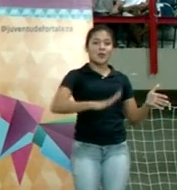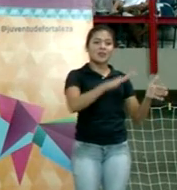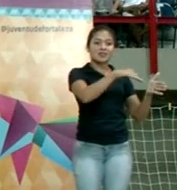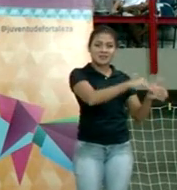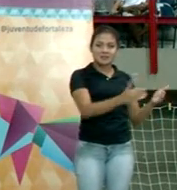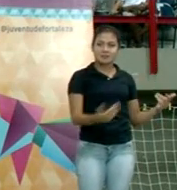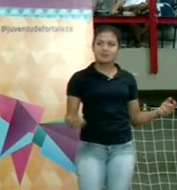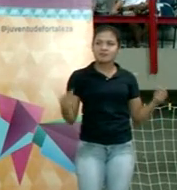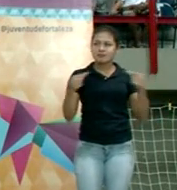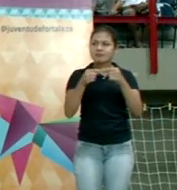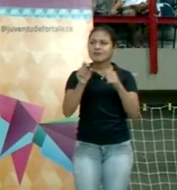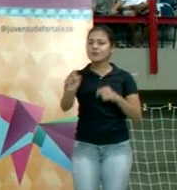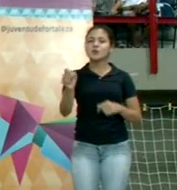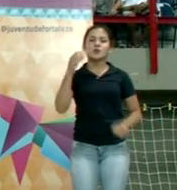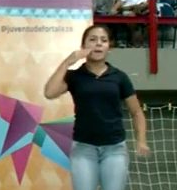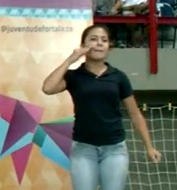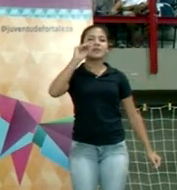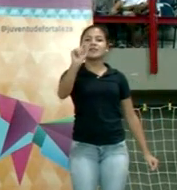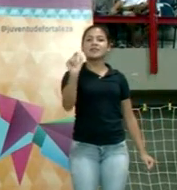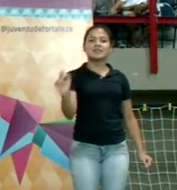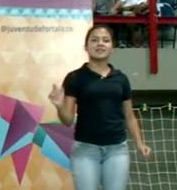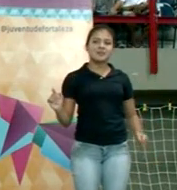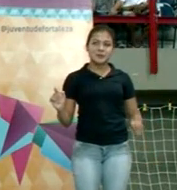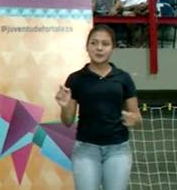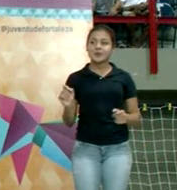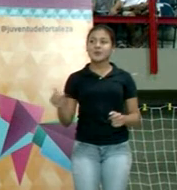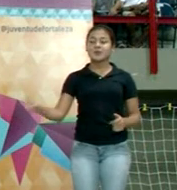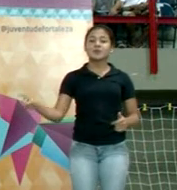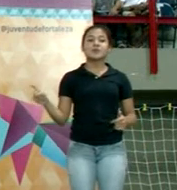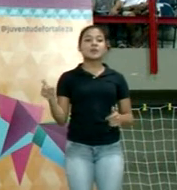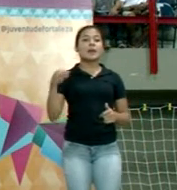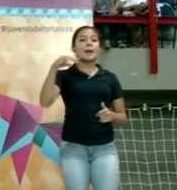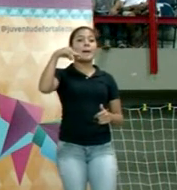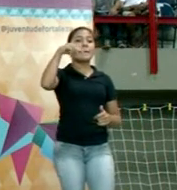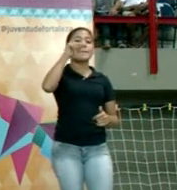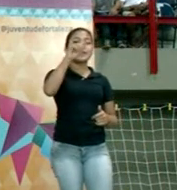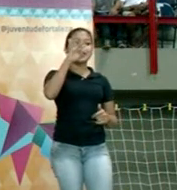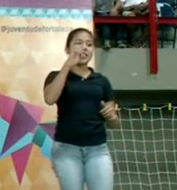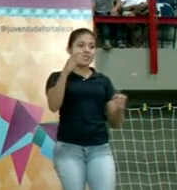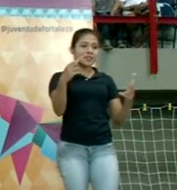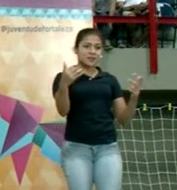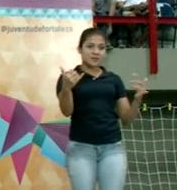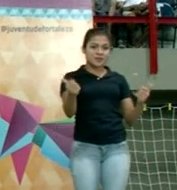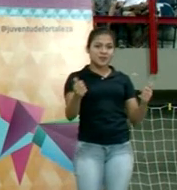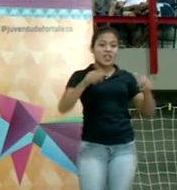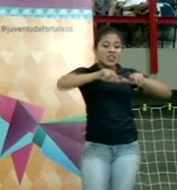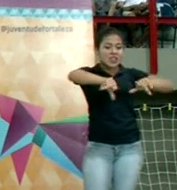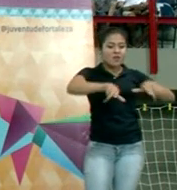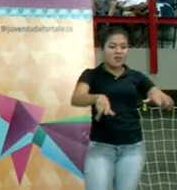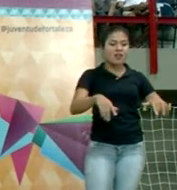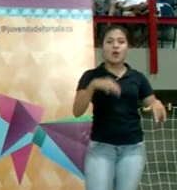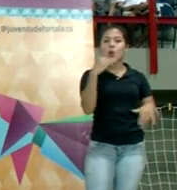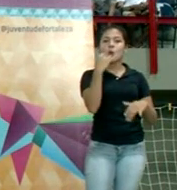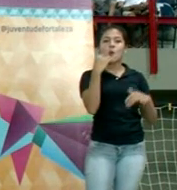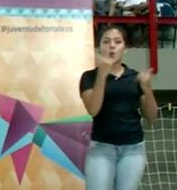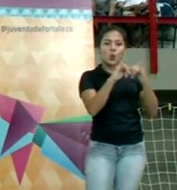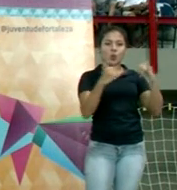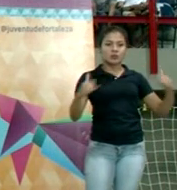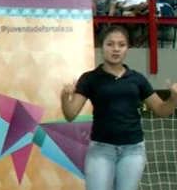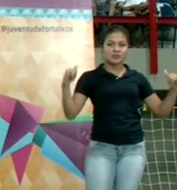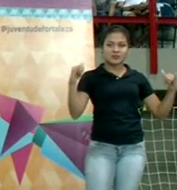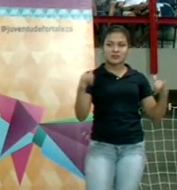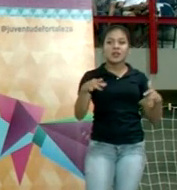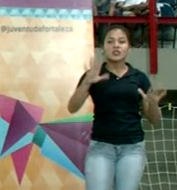uma coisa fundamental: a matéria não é transportada pela onda. Isso já foi questão de